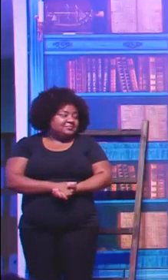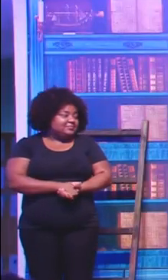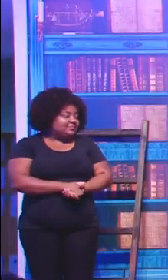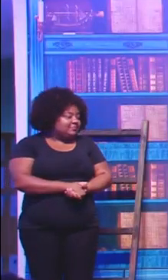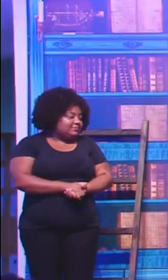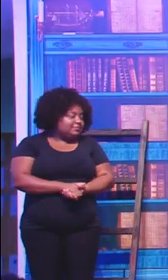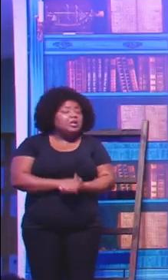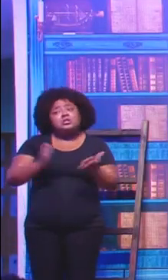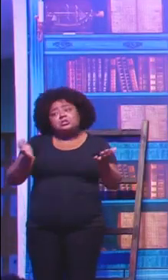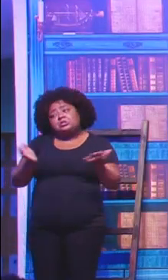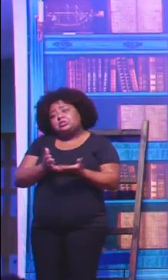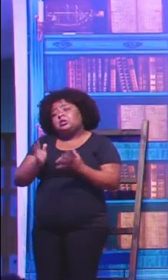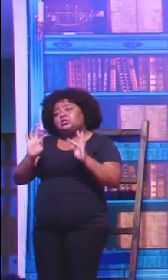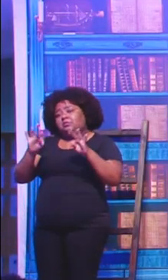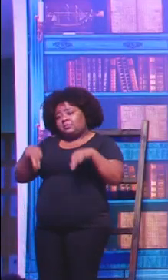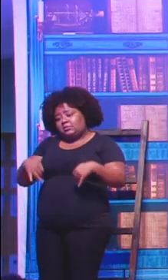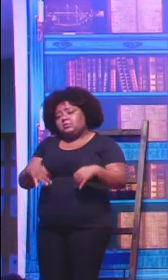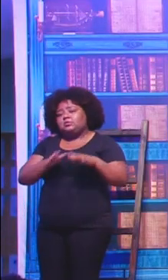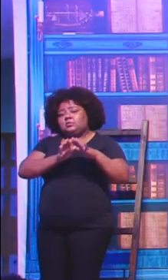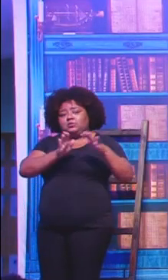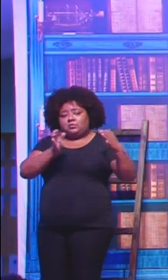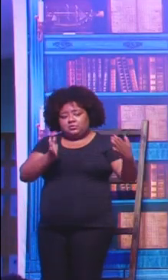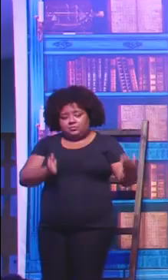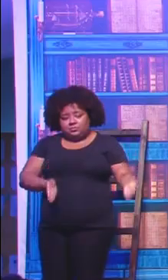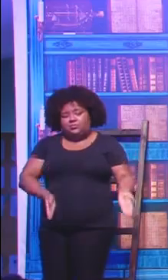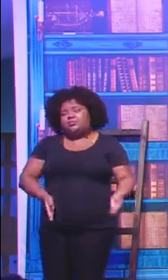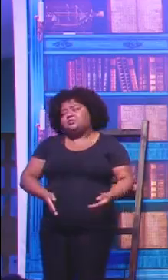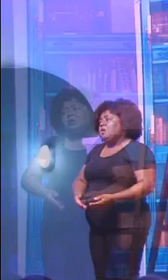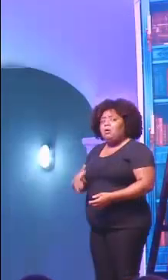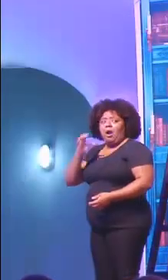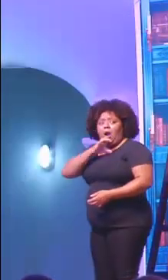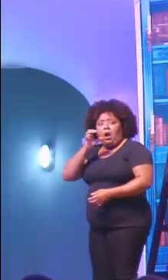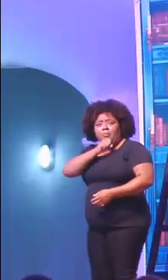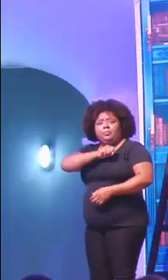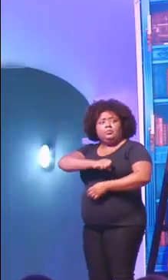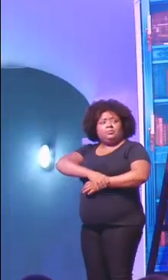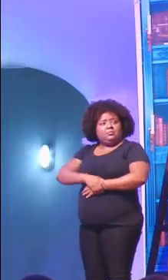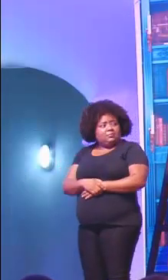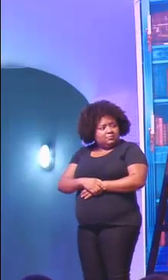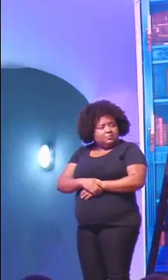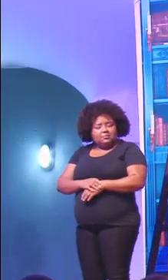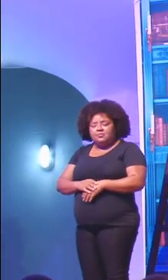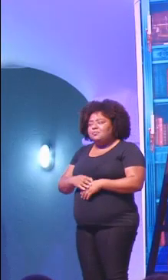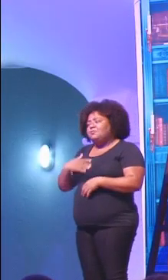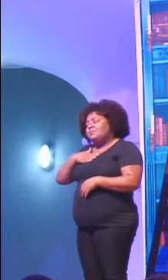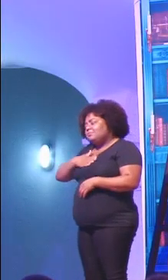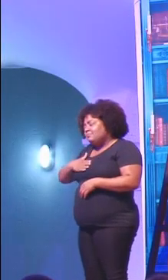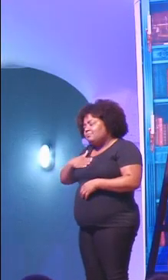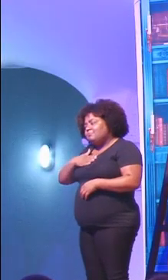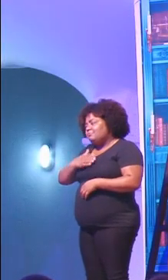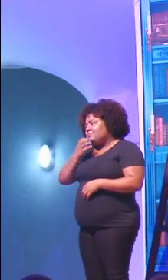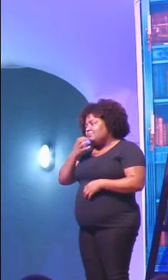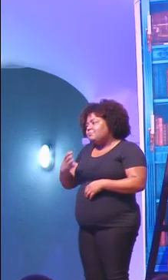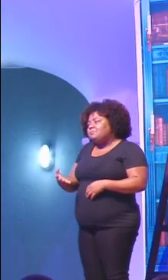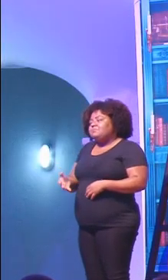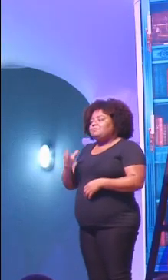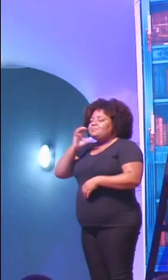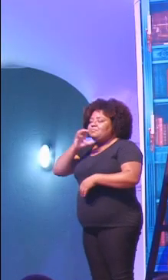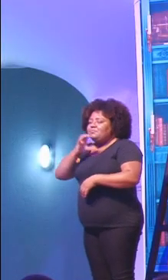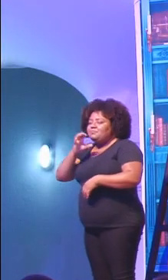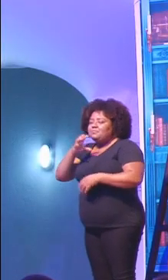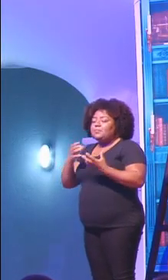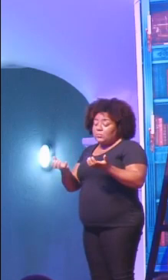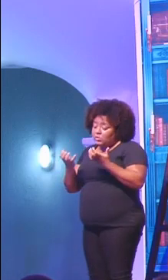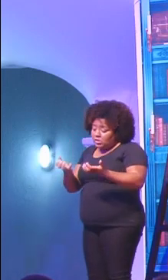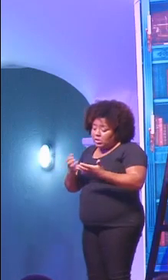Já estamos terminando a nossa mesa, né? Prazer, passou rápido, né, gente? Foi tão prazerosa. Mas eu ainda queria